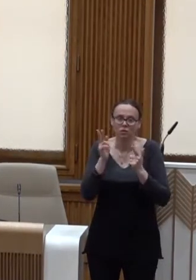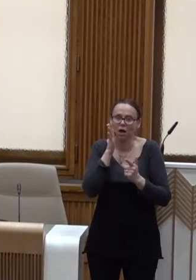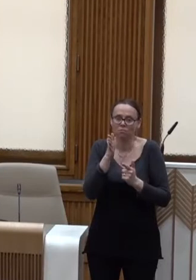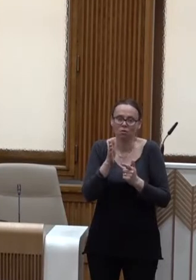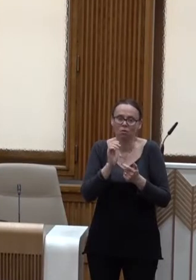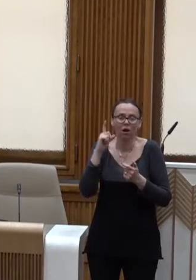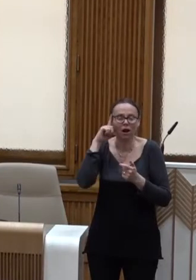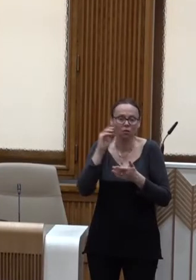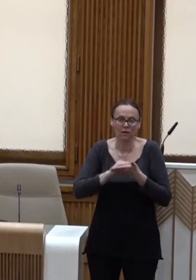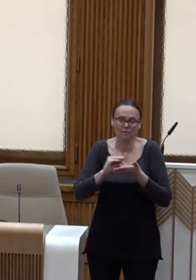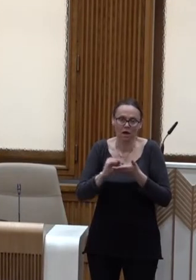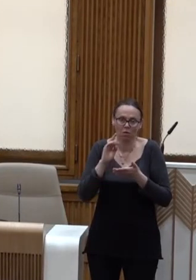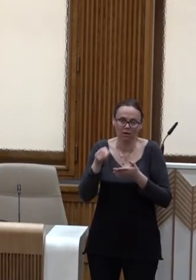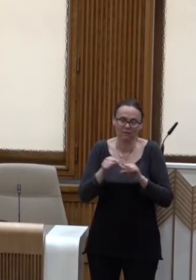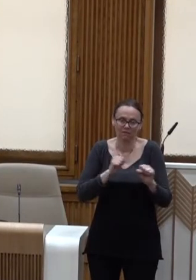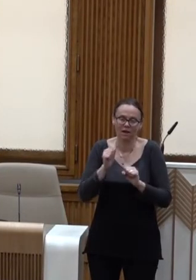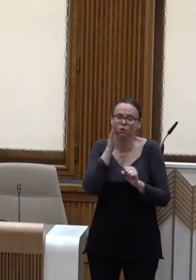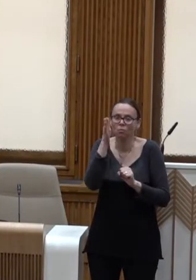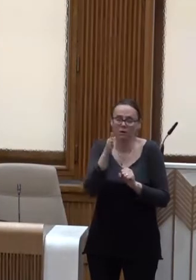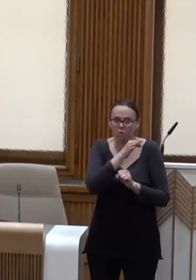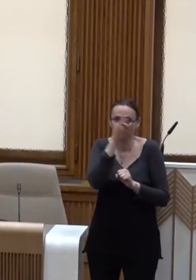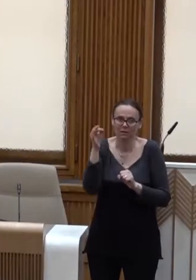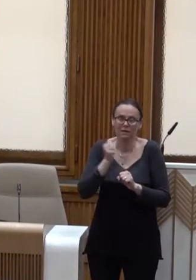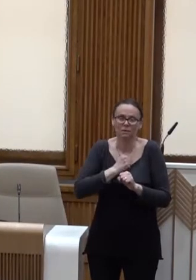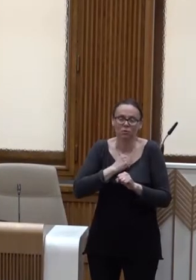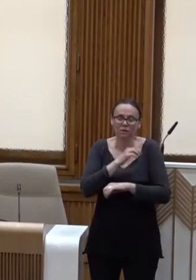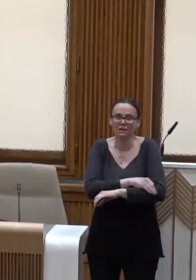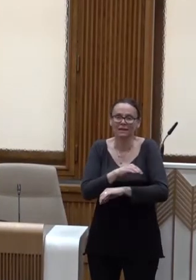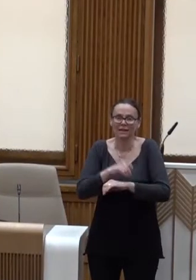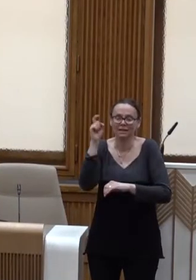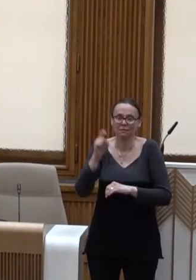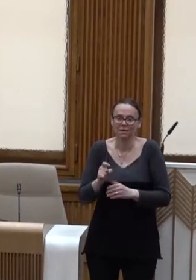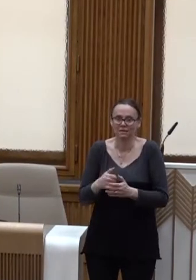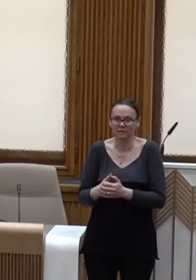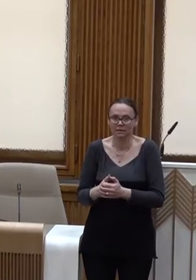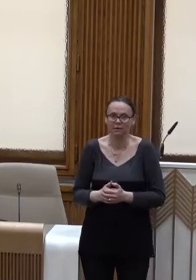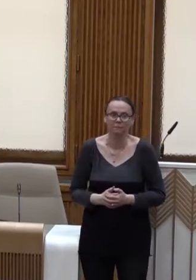te vlade v prihodnjih dneh in se bo in tednih in mesecih.